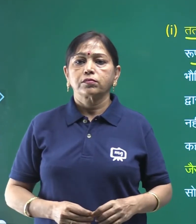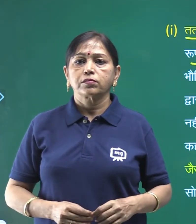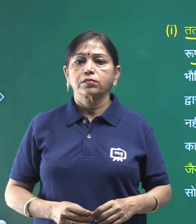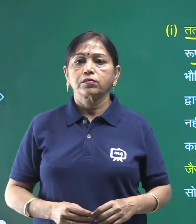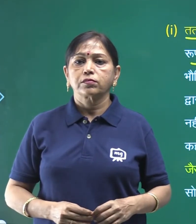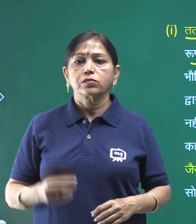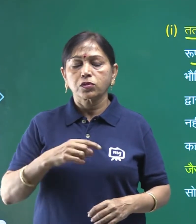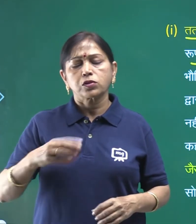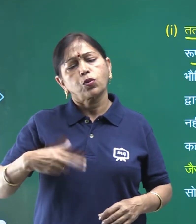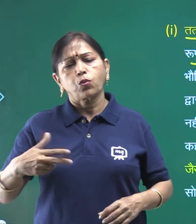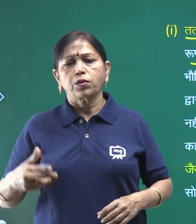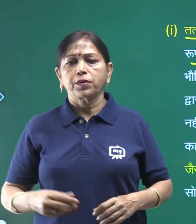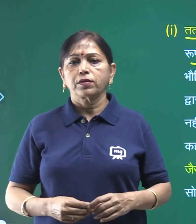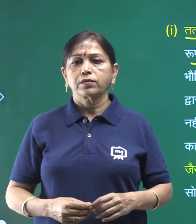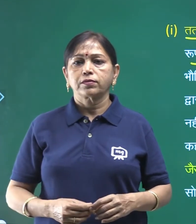जिसे किसी भी